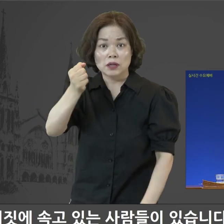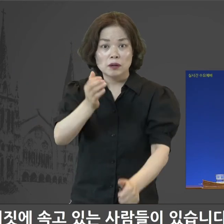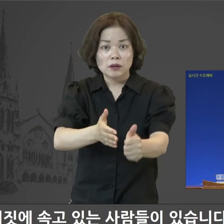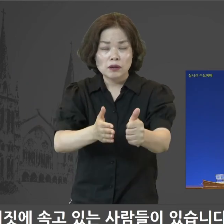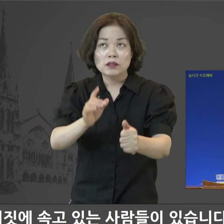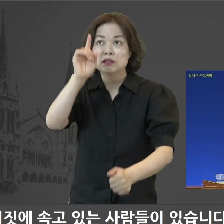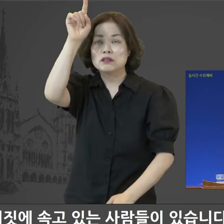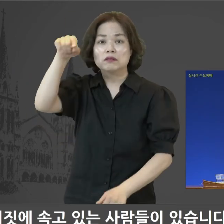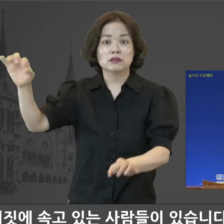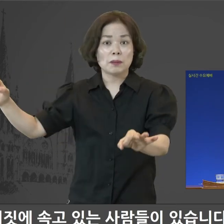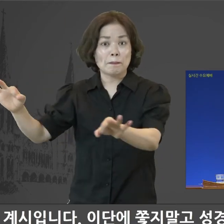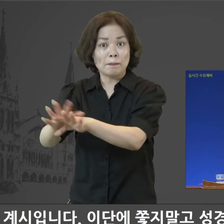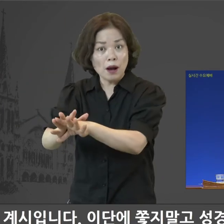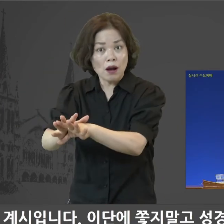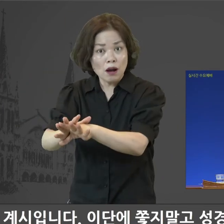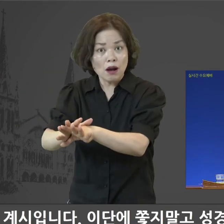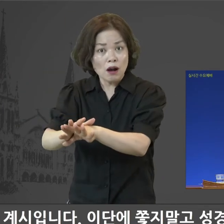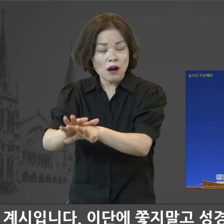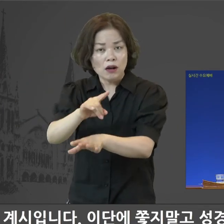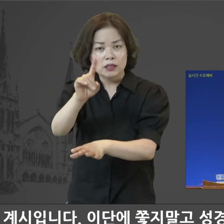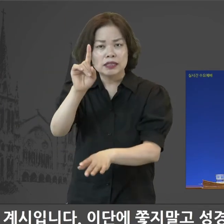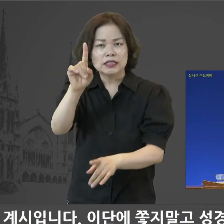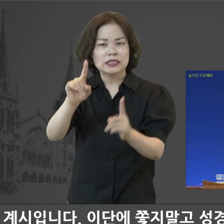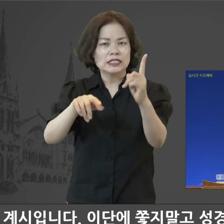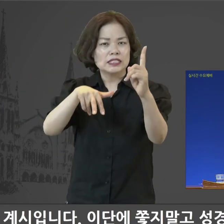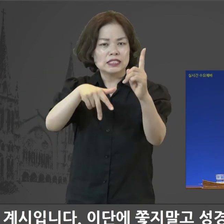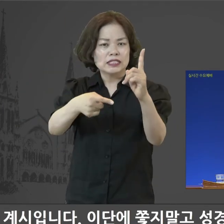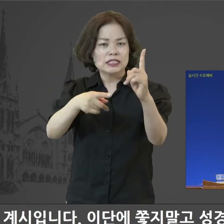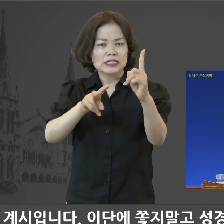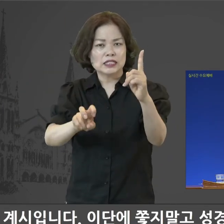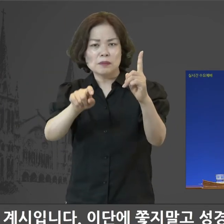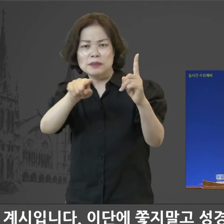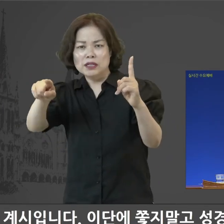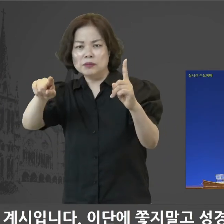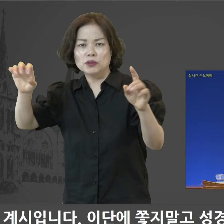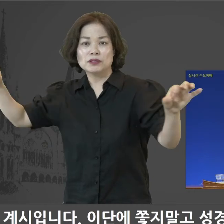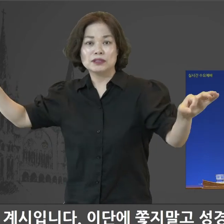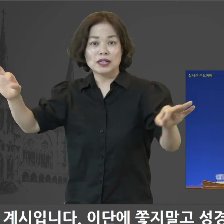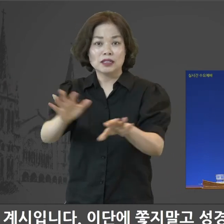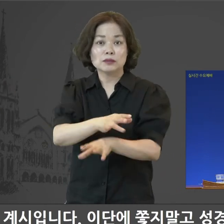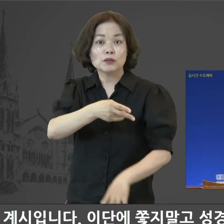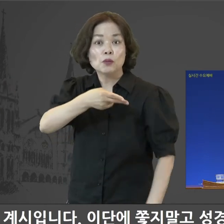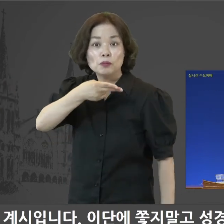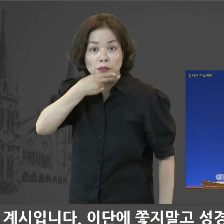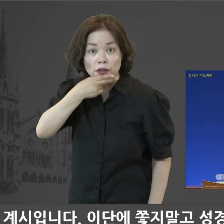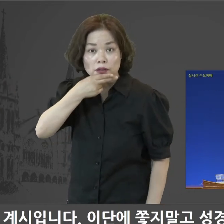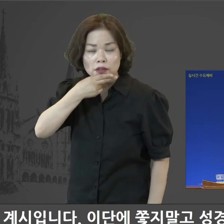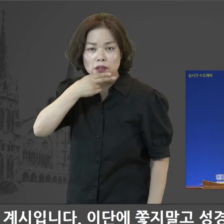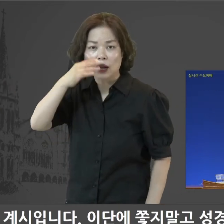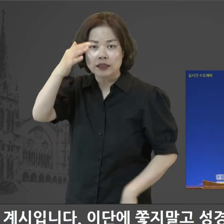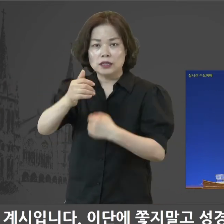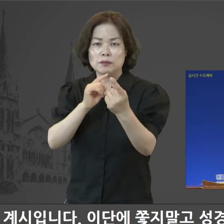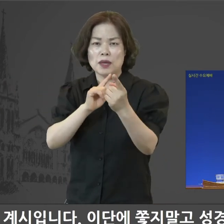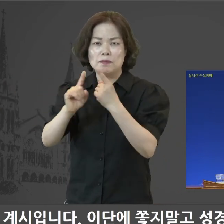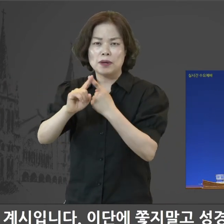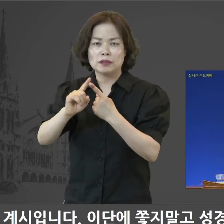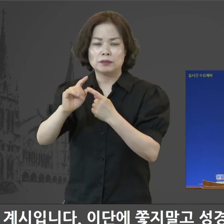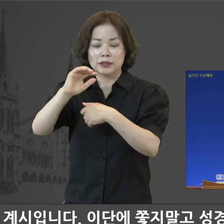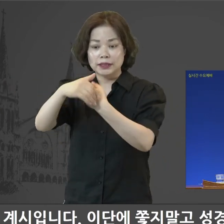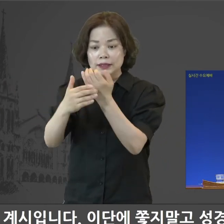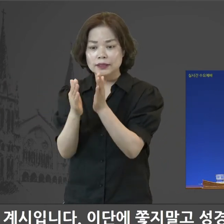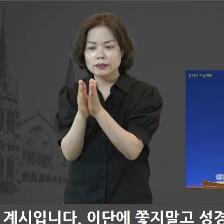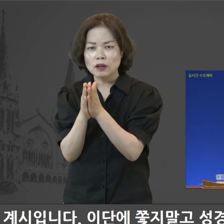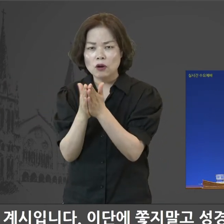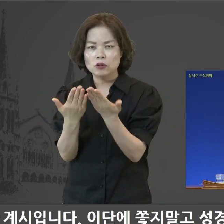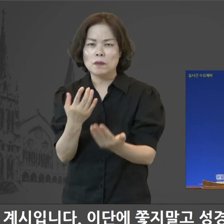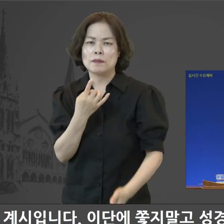천지가 없어져도 그 1.1획도 떨어짐이 없다 말씀해 주신 그 성경